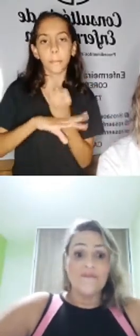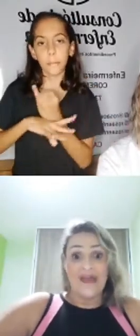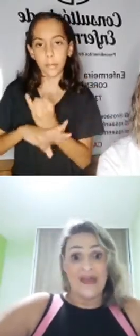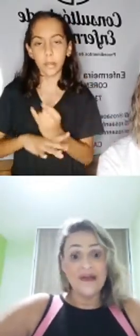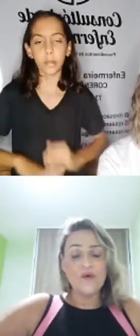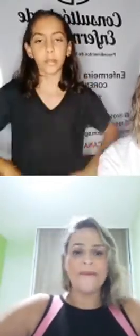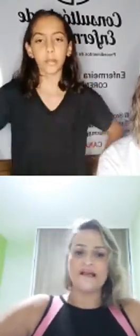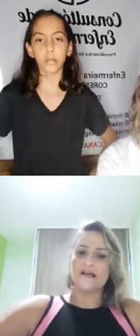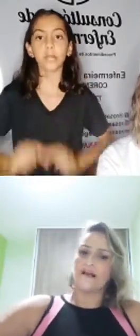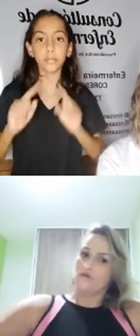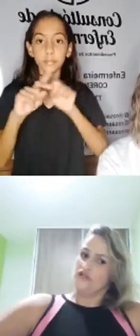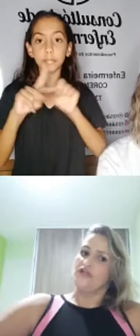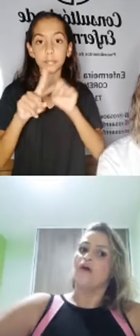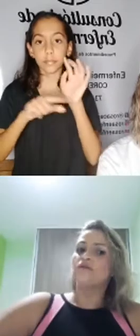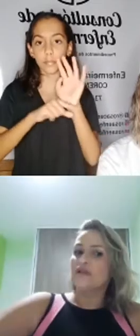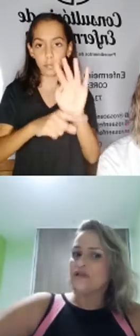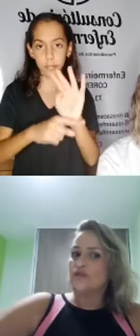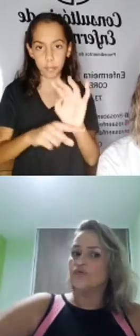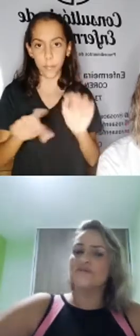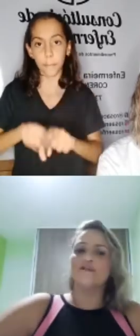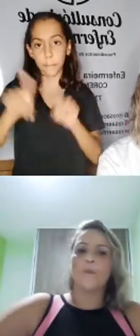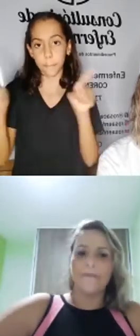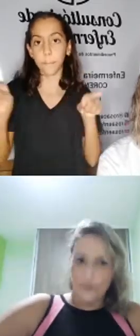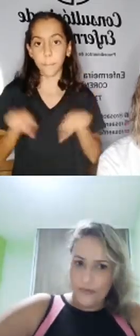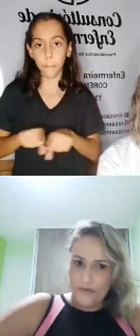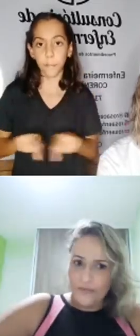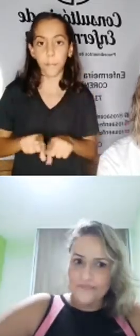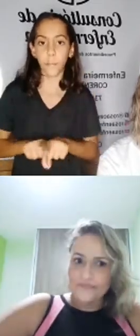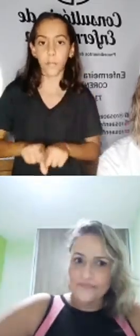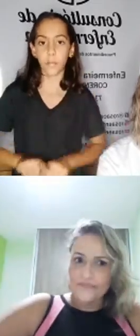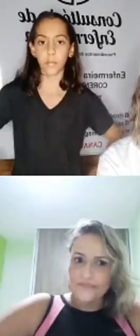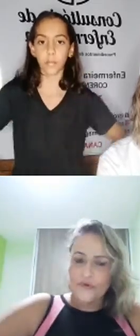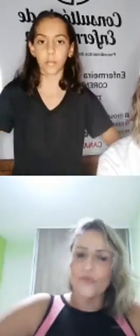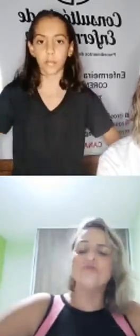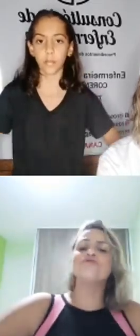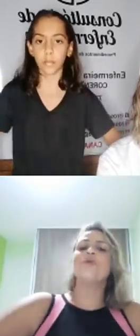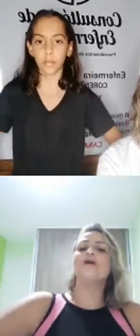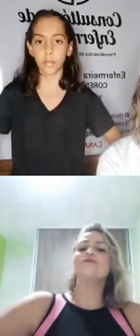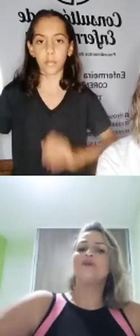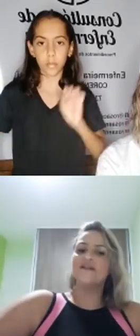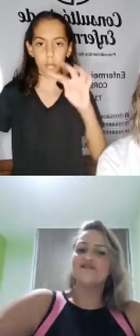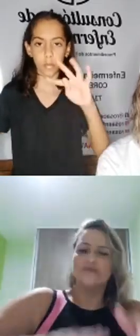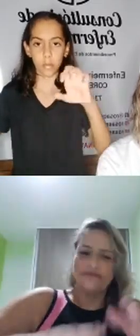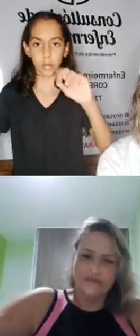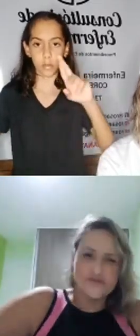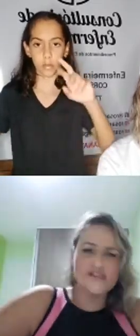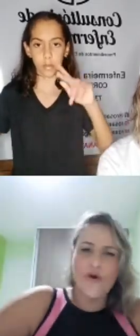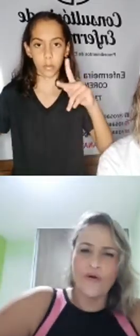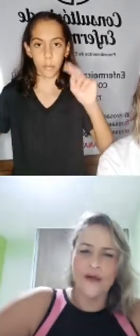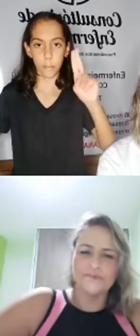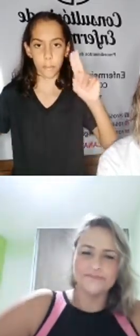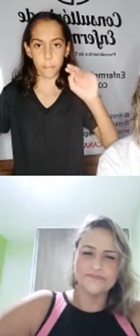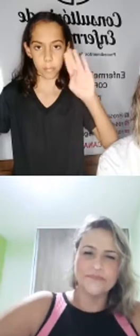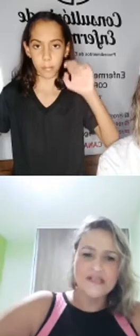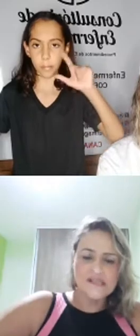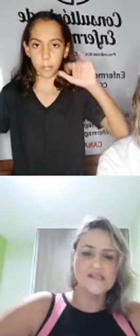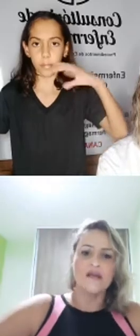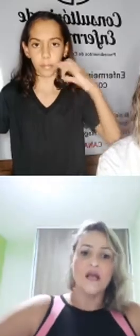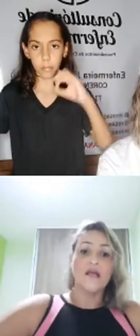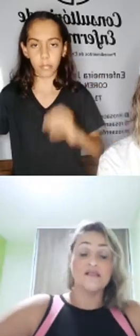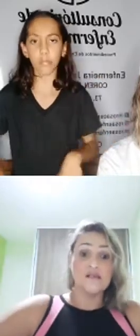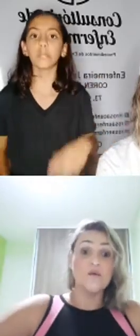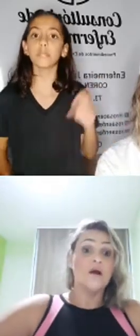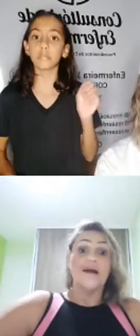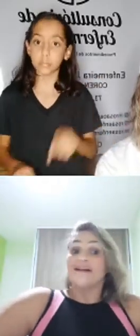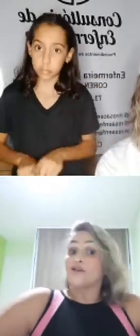quê? É no pré-natal de alto risco do setor público onde o alto risco funciona. Pense